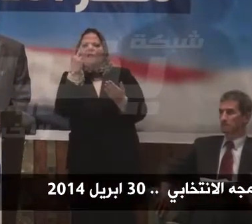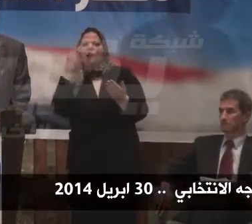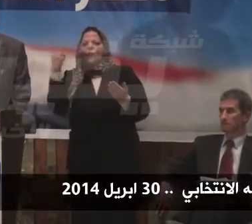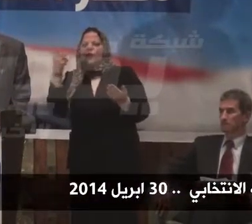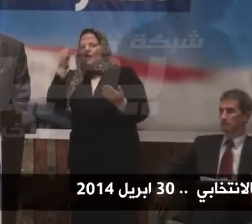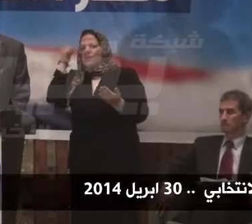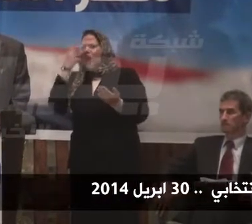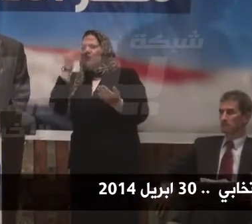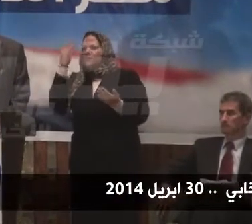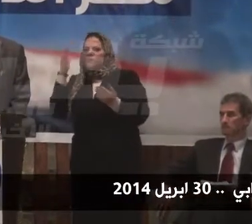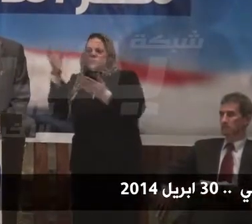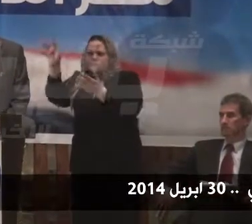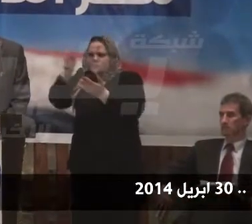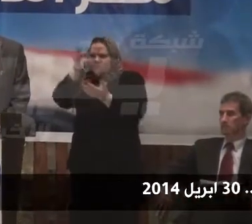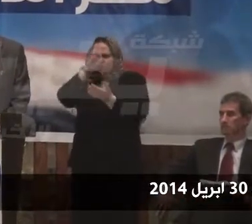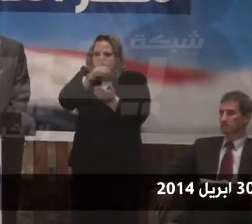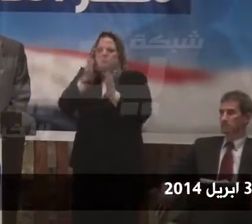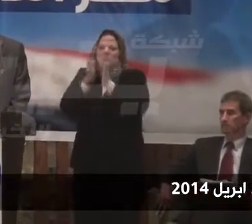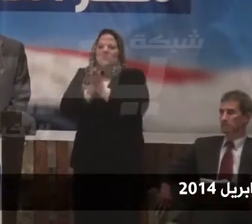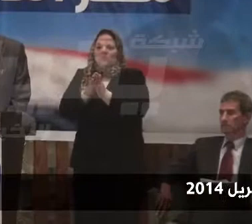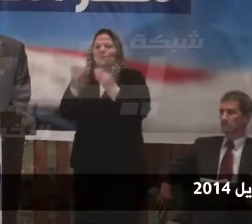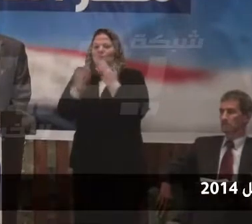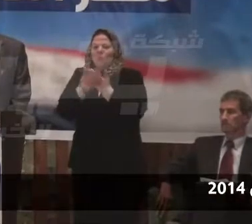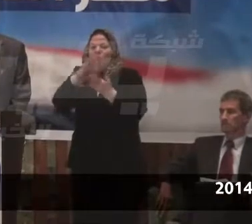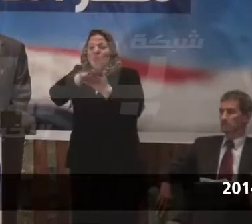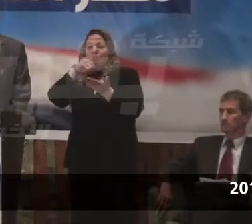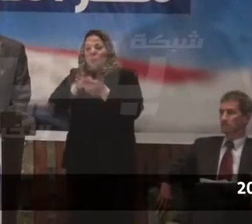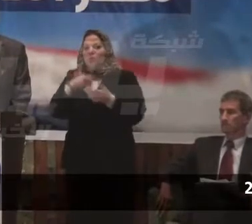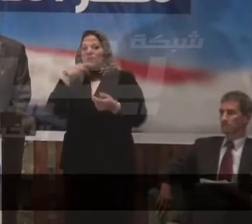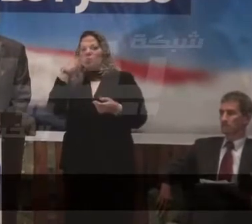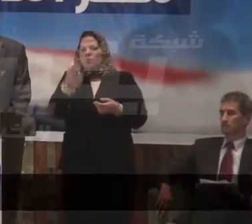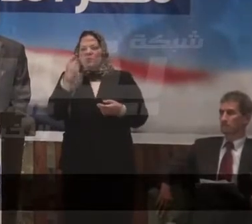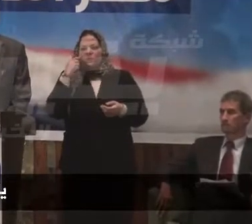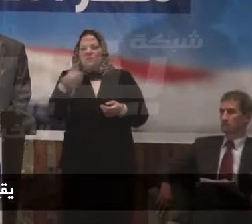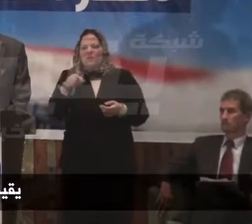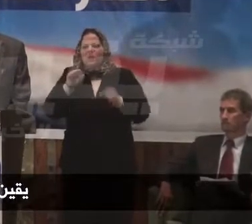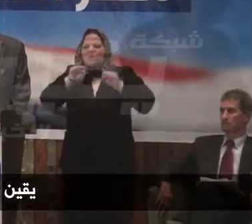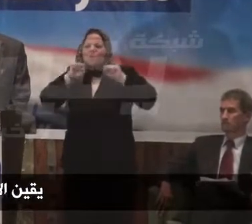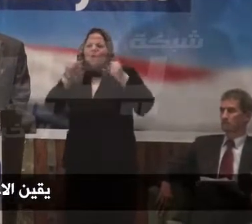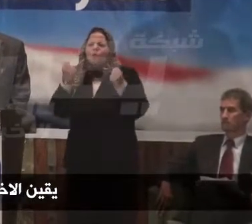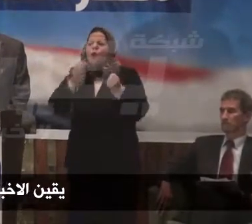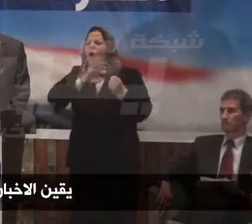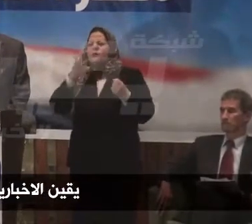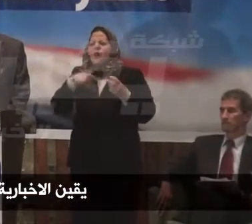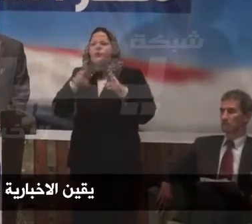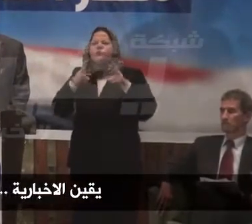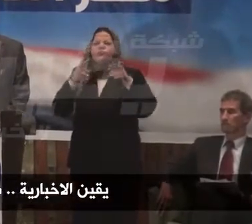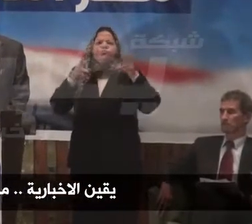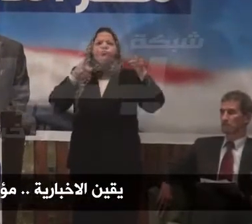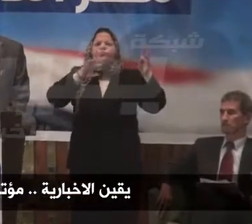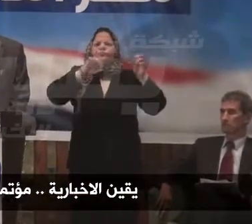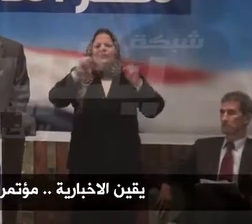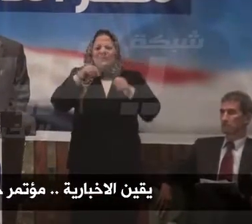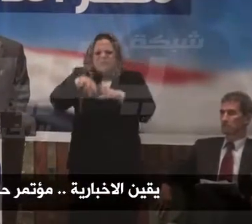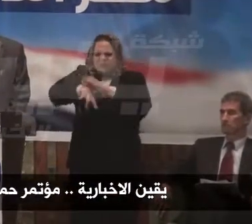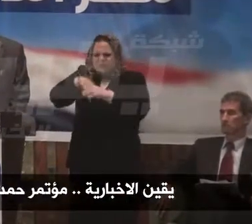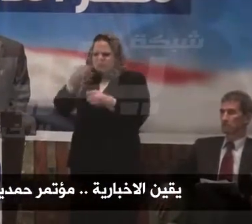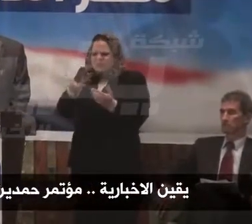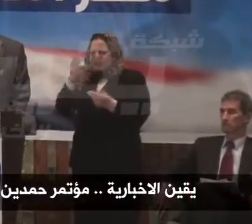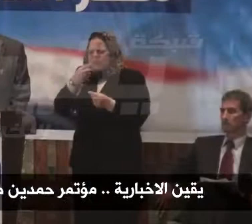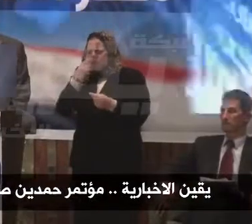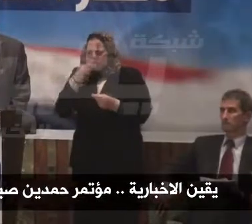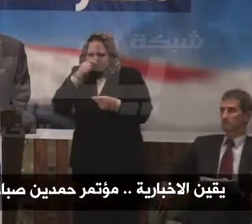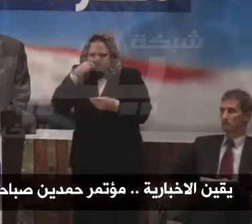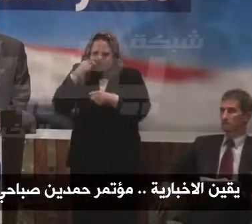2002. في بداية الأمر سنمنع نهائيا مصادر التلوث